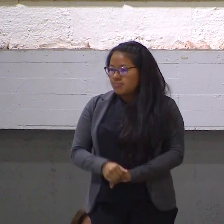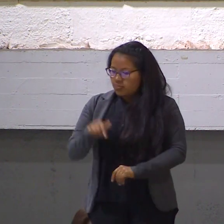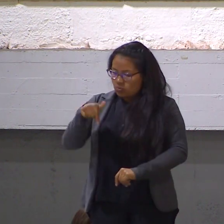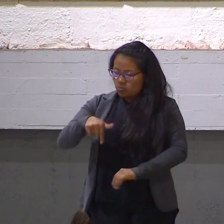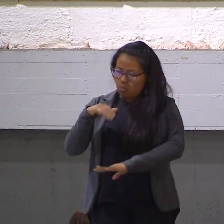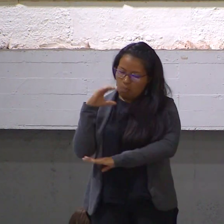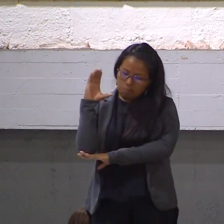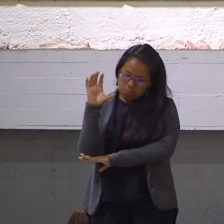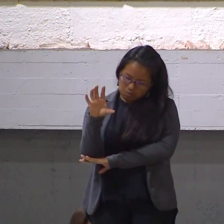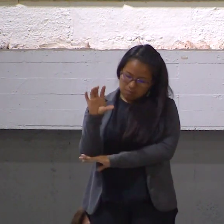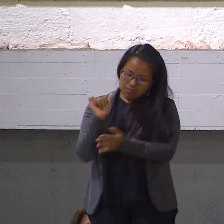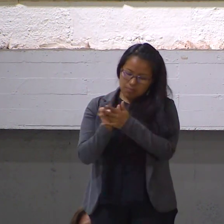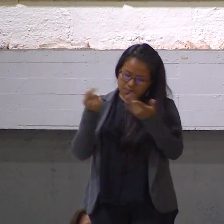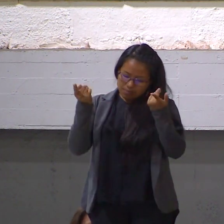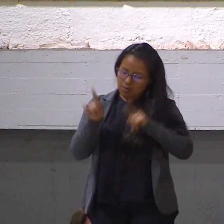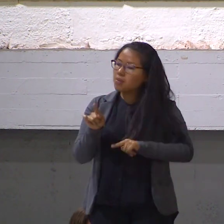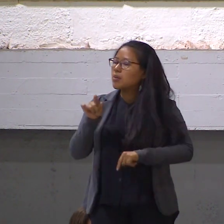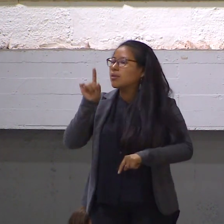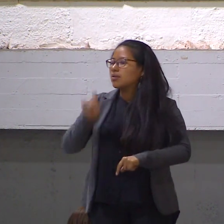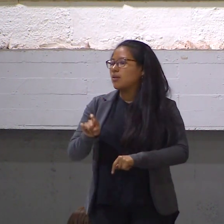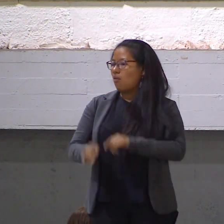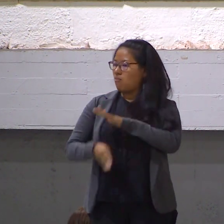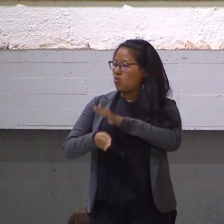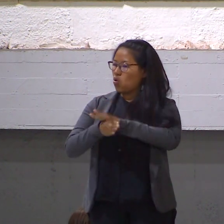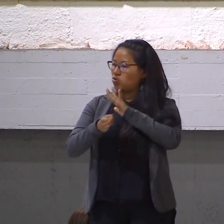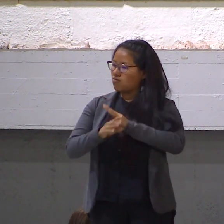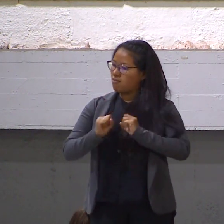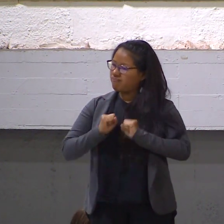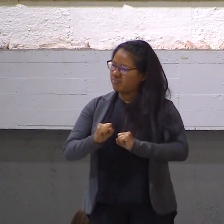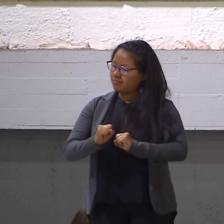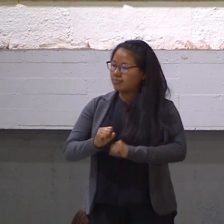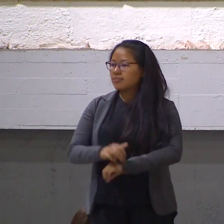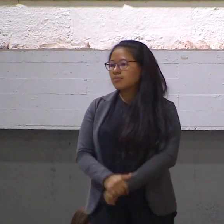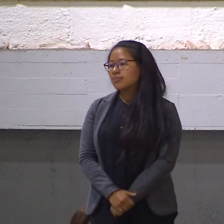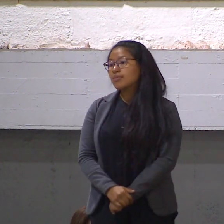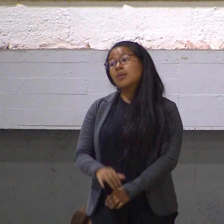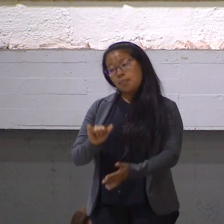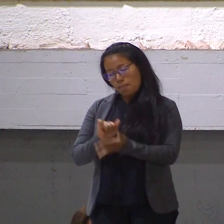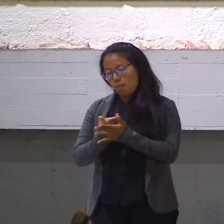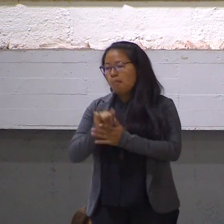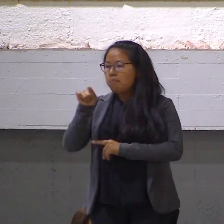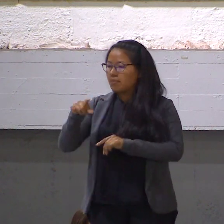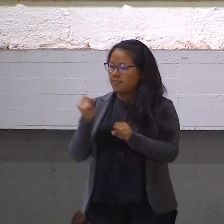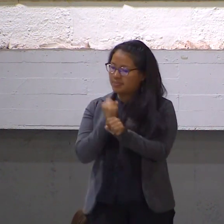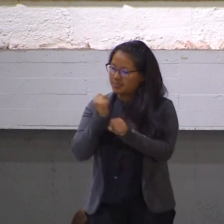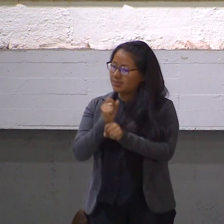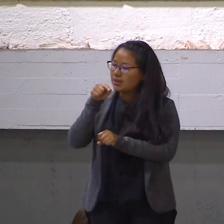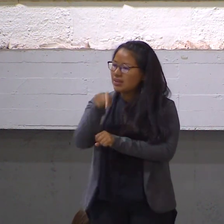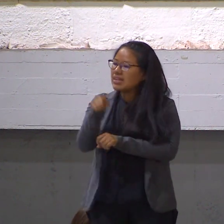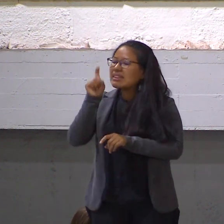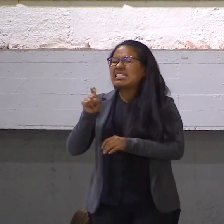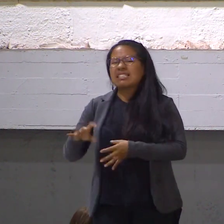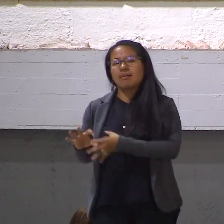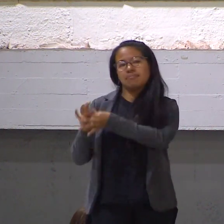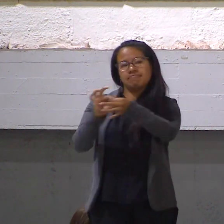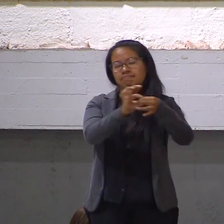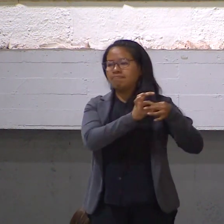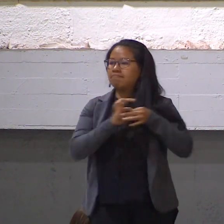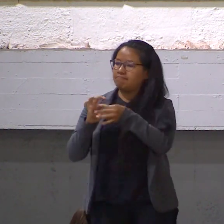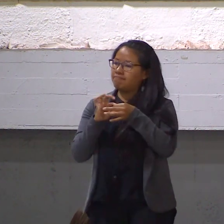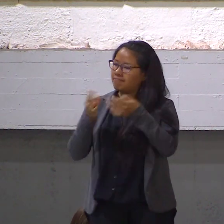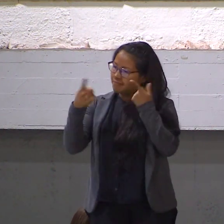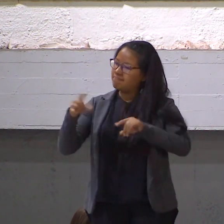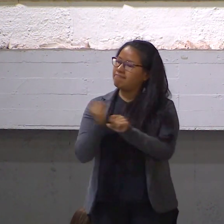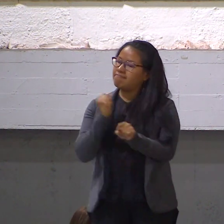este país y que tenemos que seguir pisando duro entonces para eso necesitamos estar unidos y trabajar